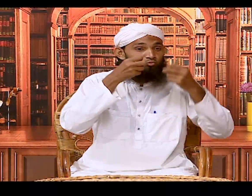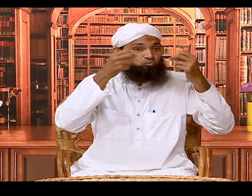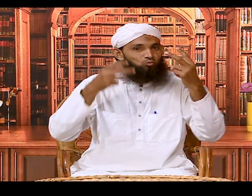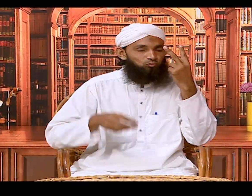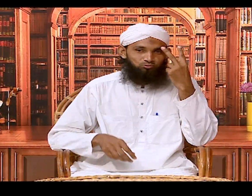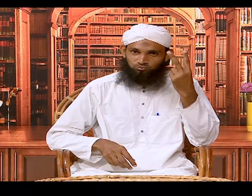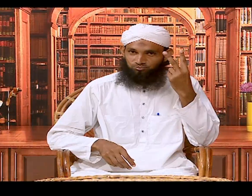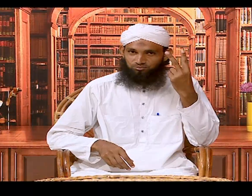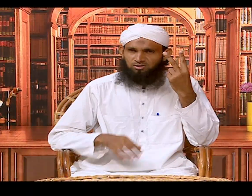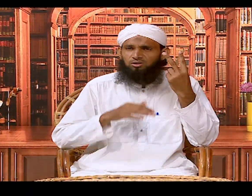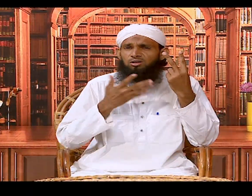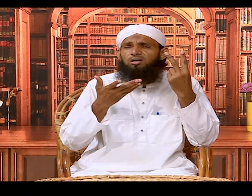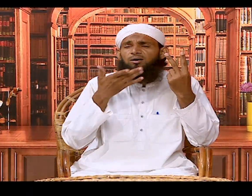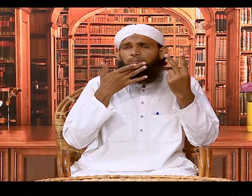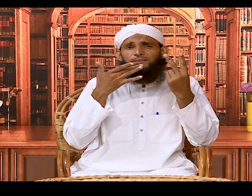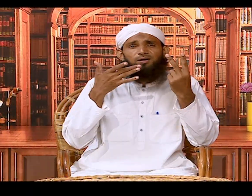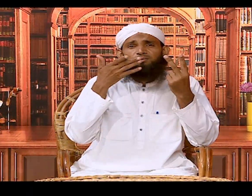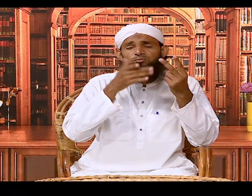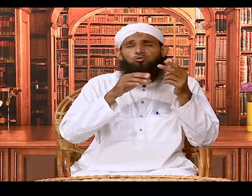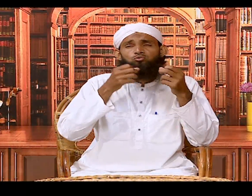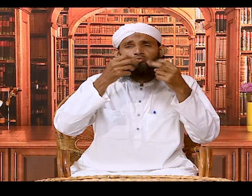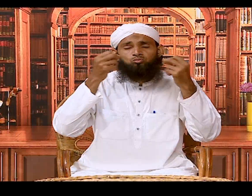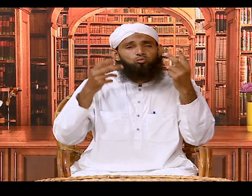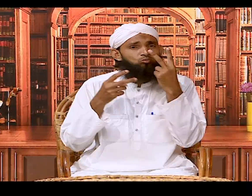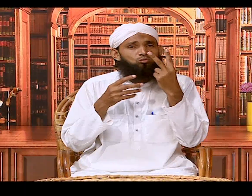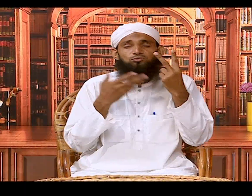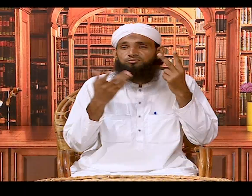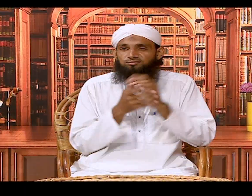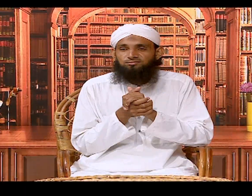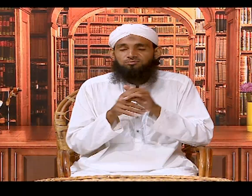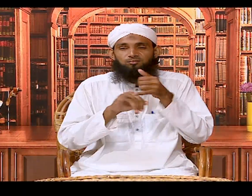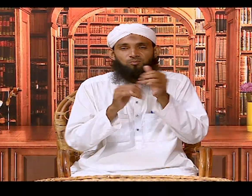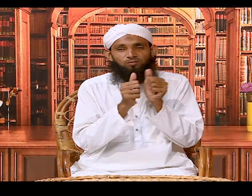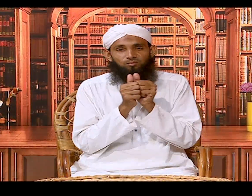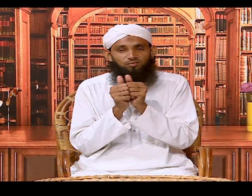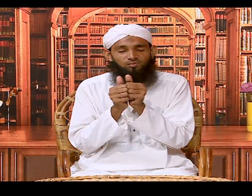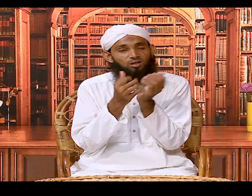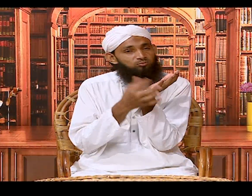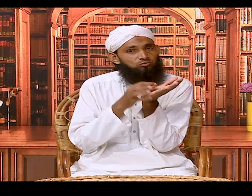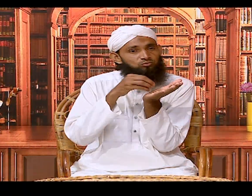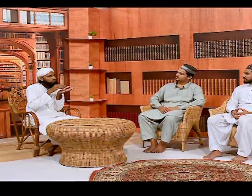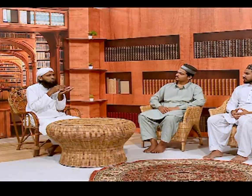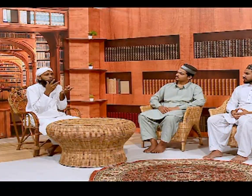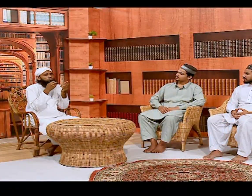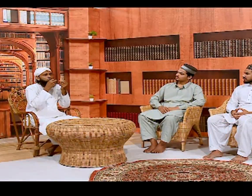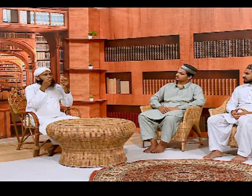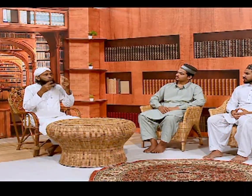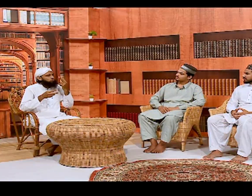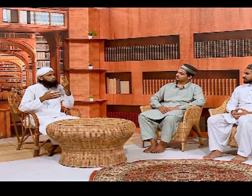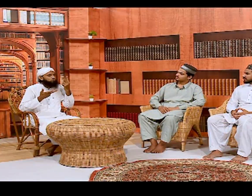ذو النورین لقب کی پہلی وجہ، اے عاشقان رسول، حضرت عثمان غنی رضی اللہ عنہ کو ذو النورین کیوں کہا جاتا ہے؟ اس کی